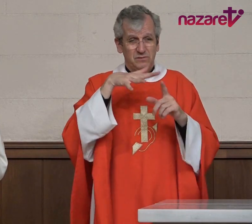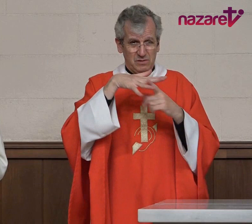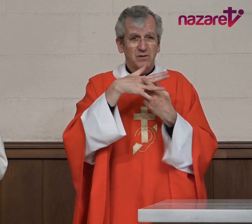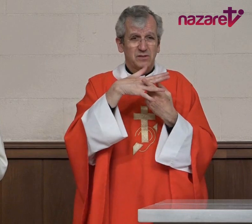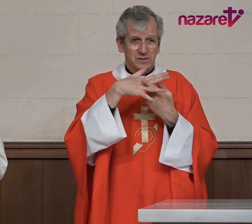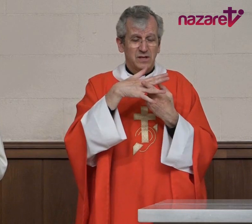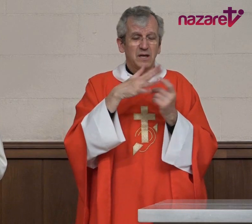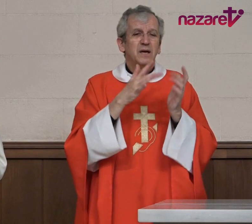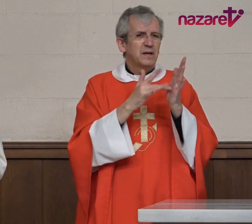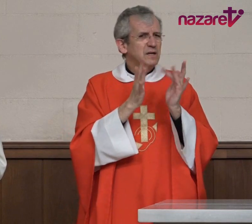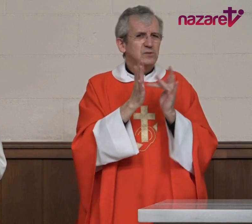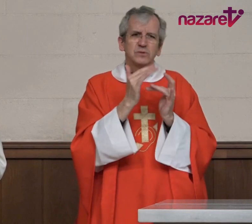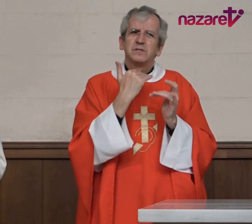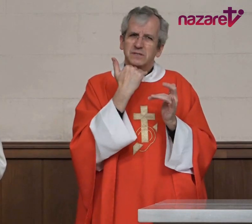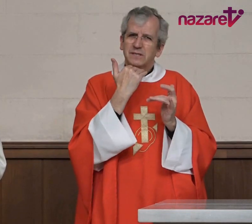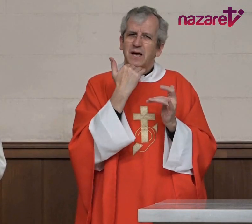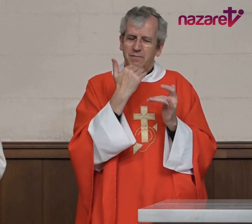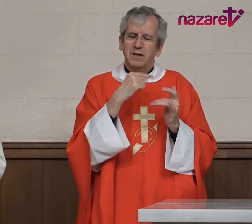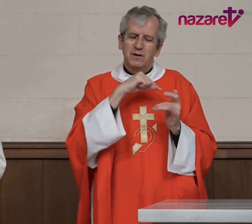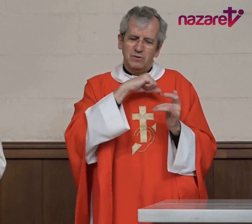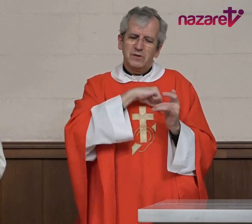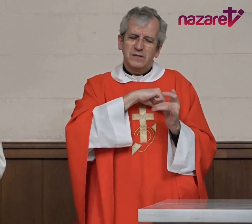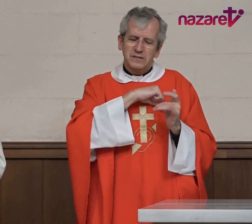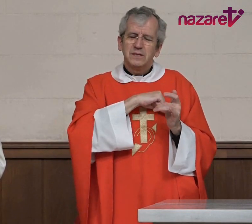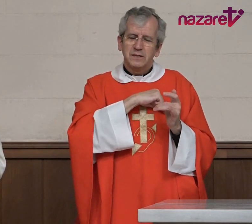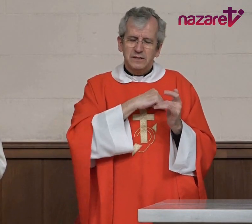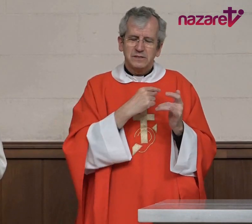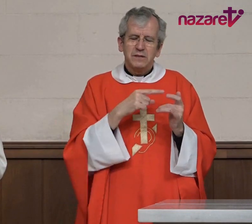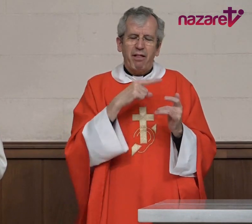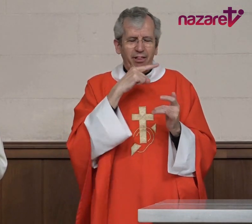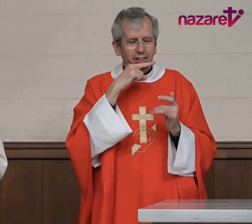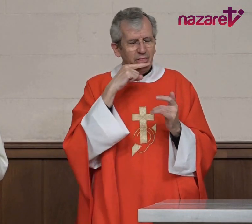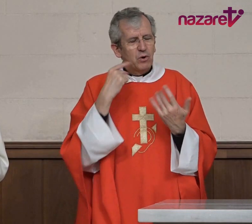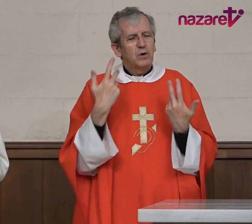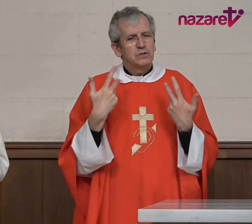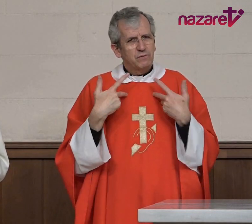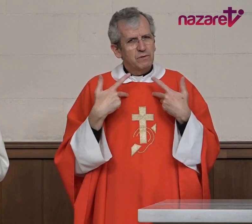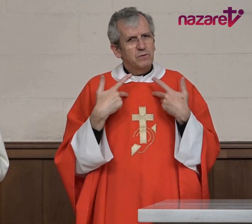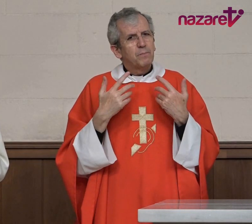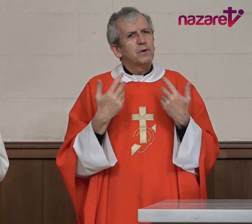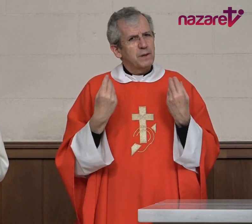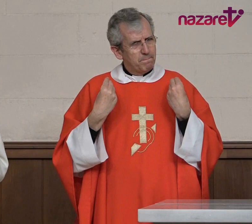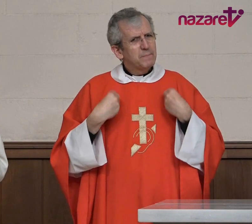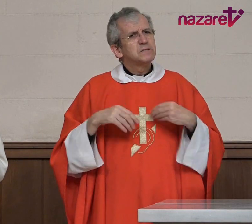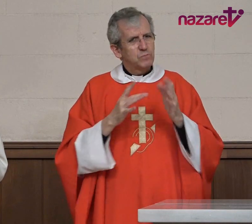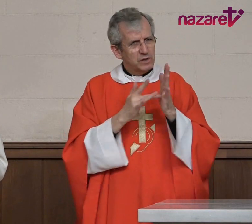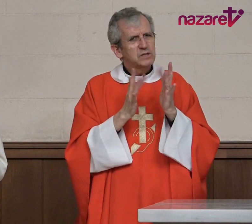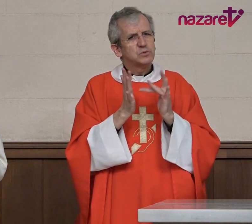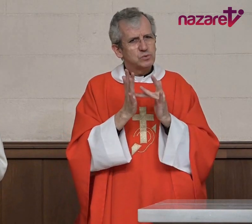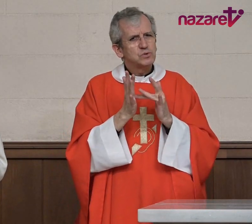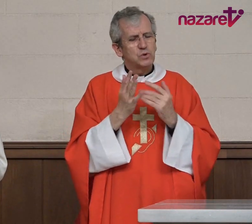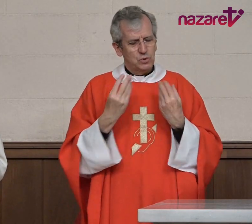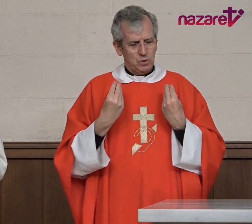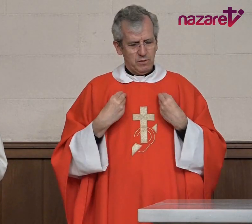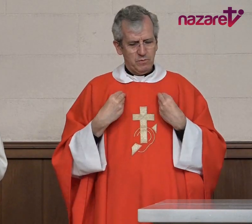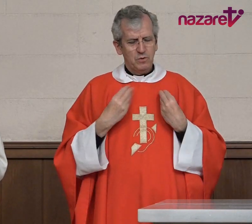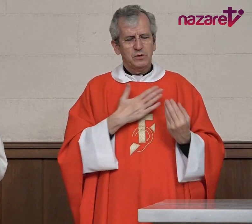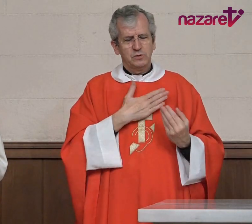Jesús sabe perfectamente lo que sentís, porque Él lo vivió en sus propias carnes, como acabamos de leer.